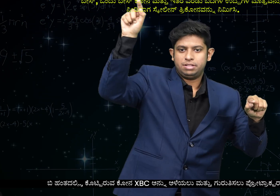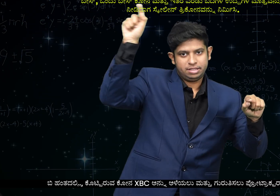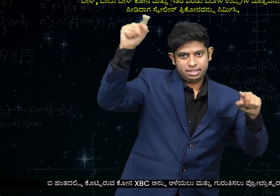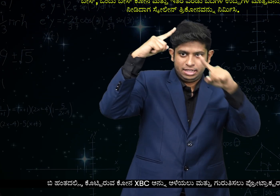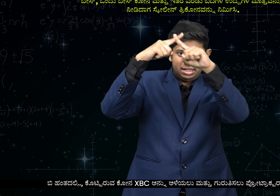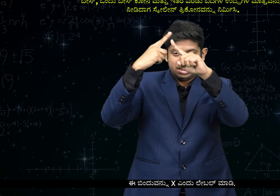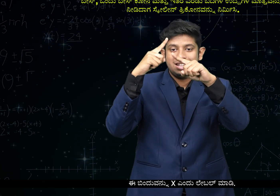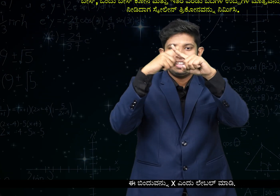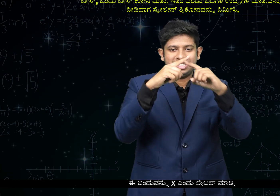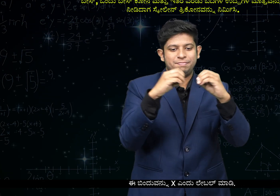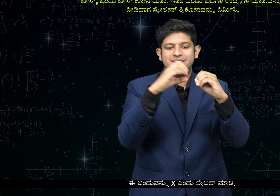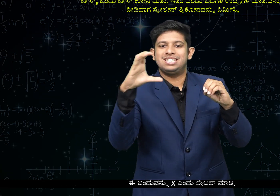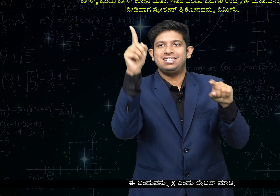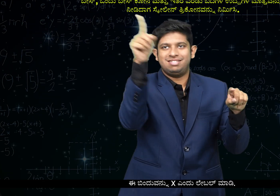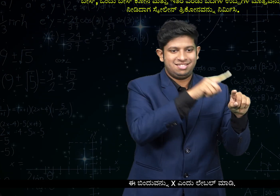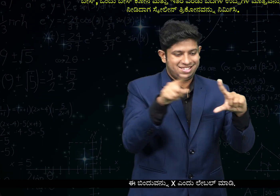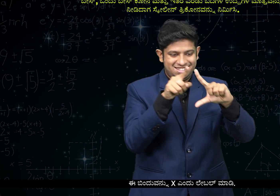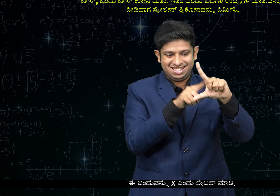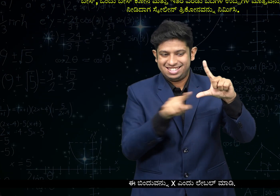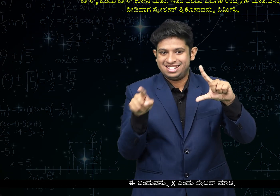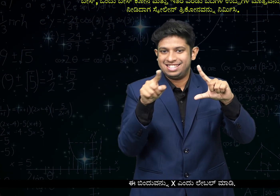ಬಳಸಿ. ಈ ಬಿಂದುವನ್ನು X ಎಂದು ಲೇಬಲ್ ಮಾಡಿ.